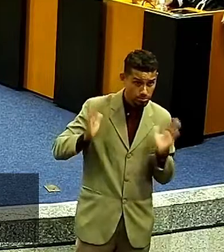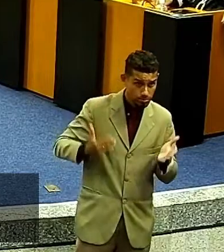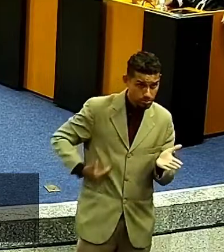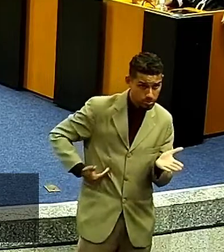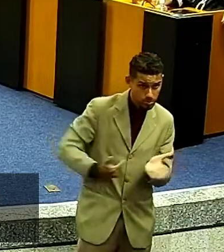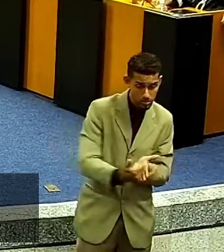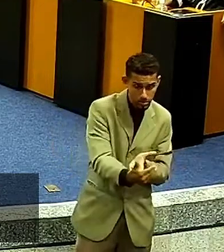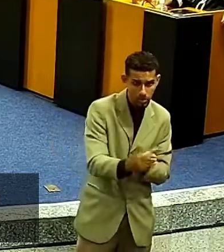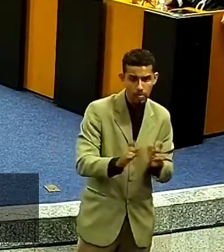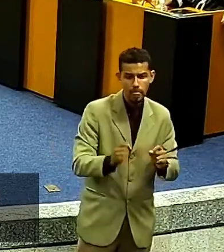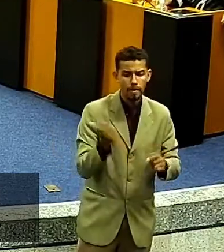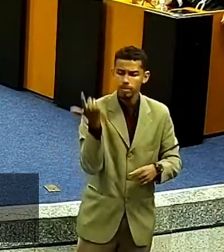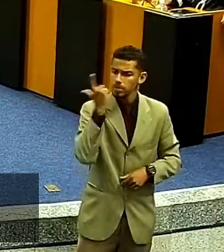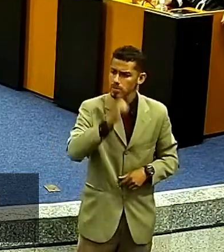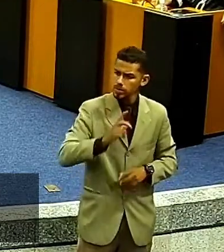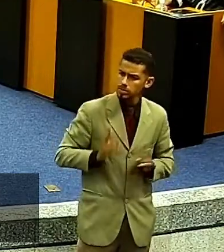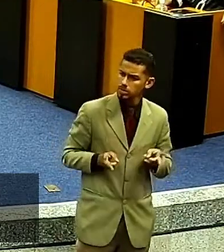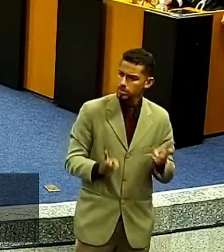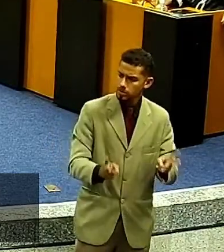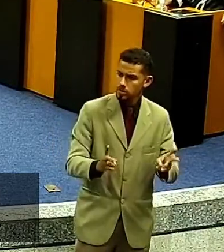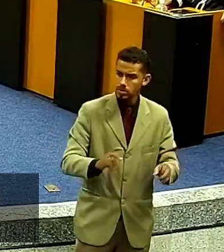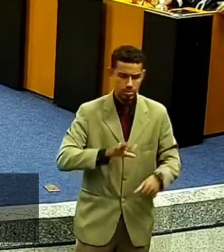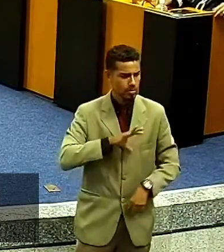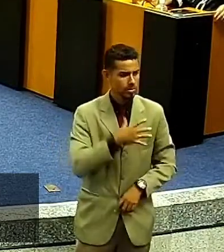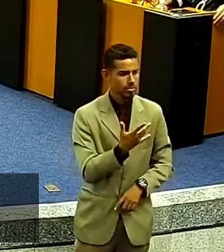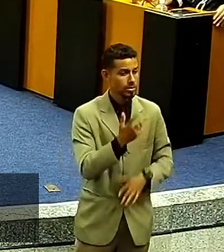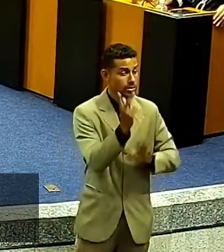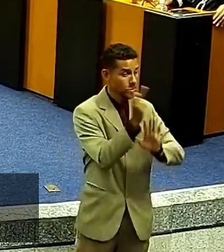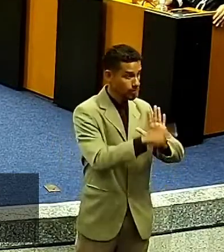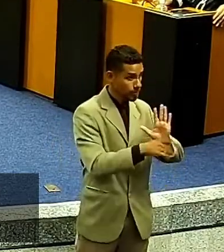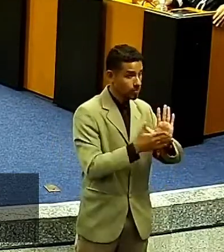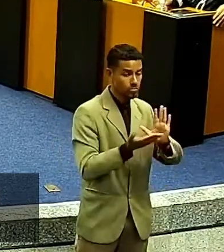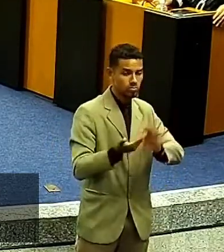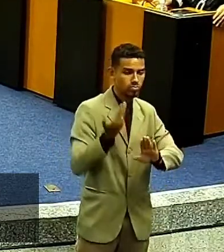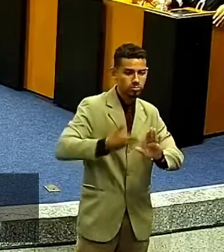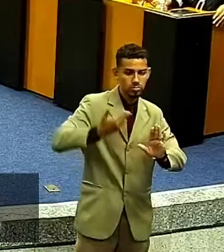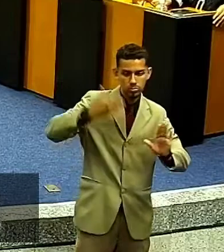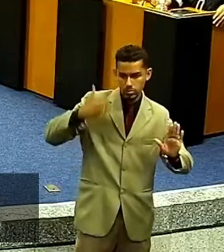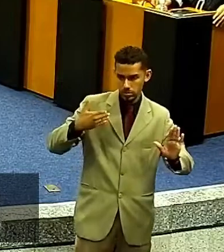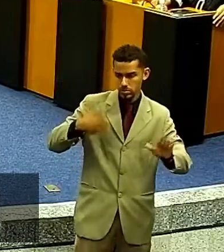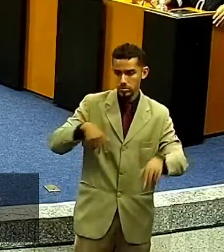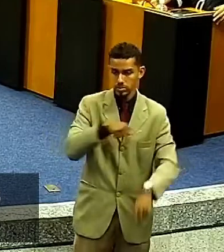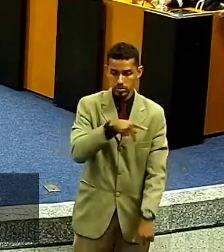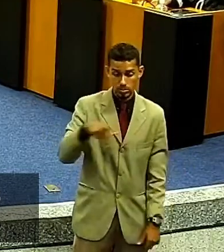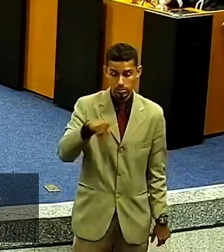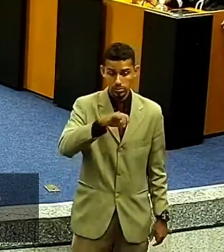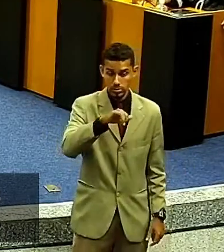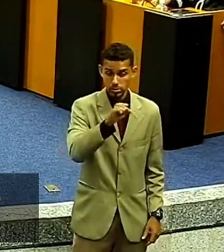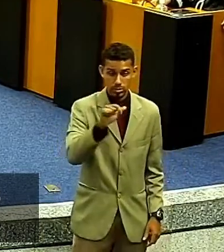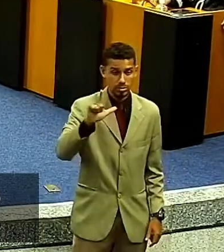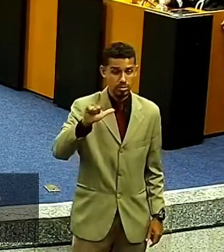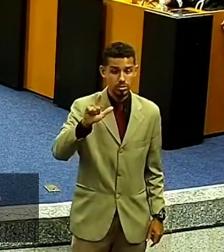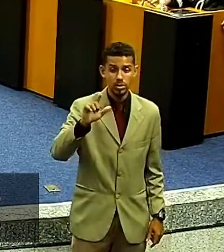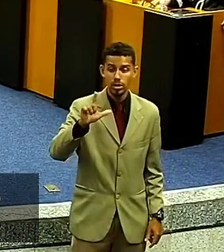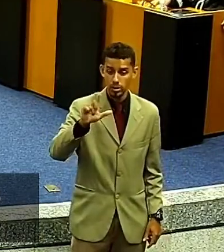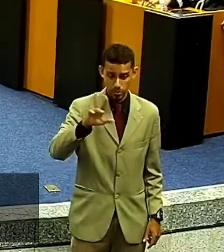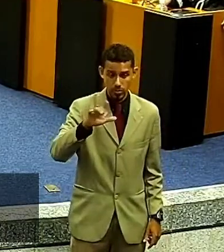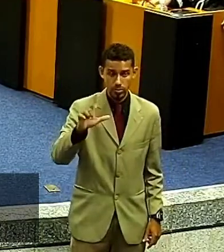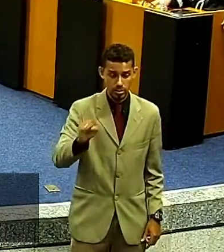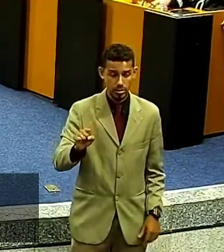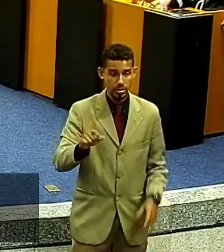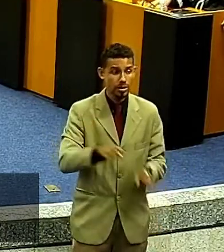inicia além de manter as ações e projeto do nosso antecessor Desembargador José Luiz